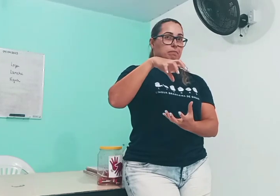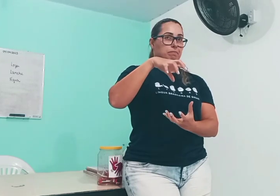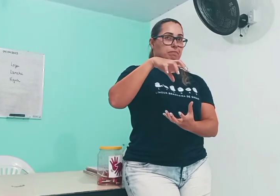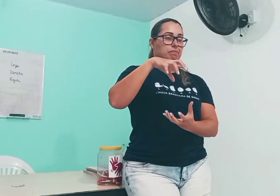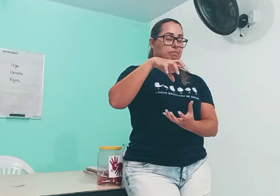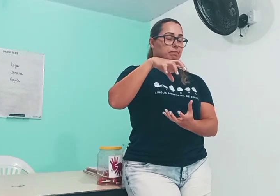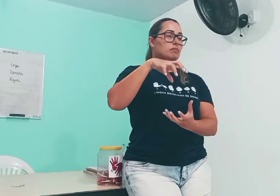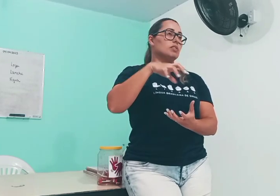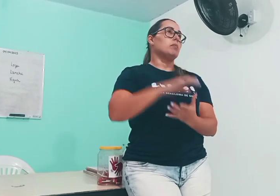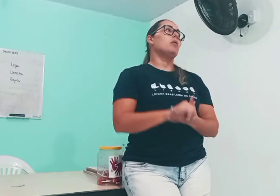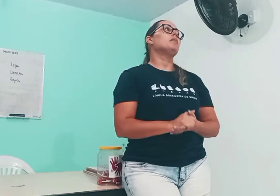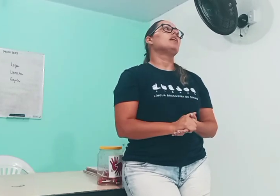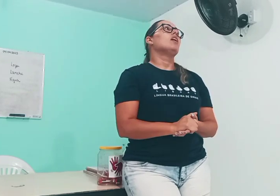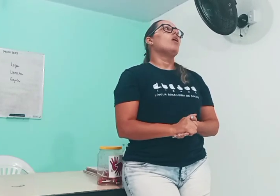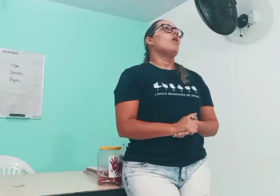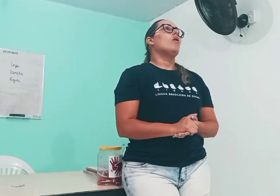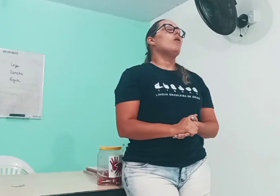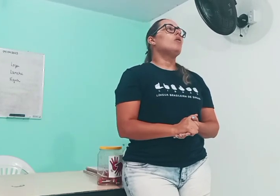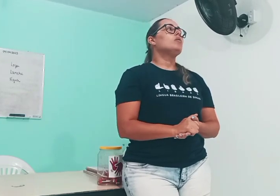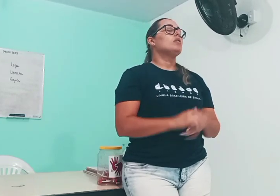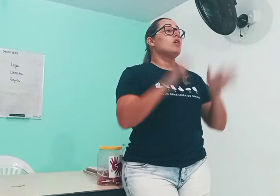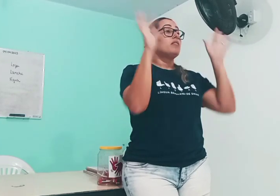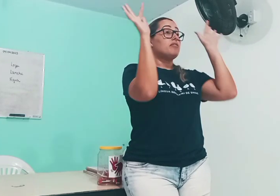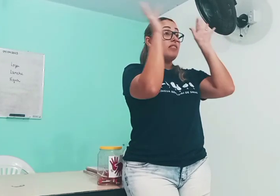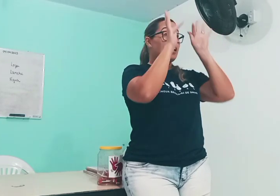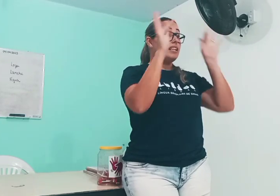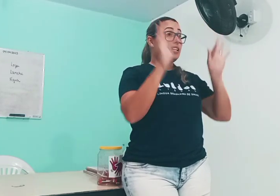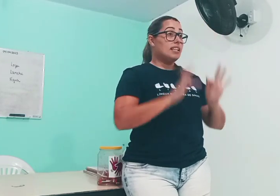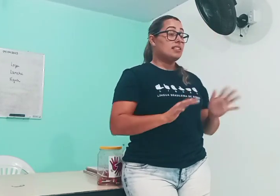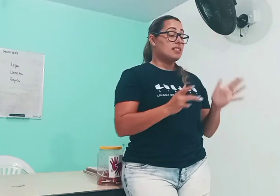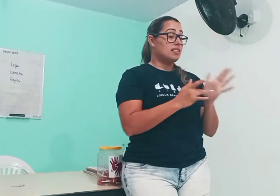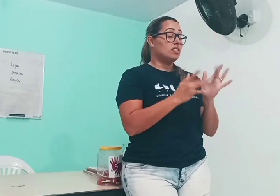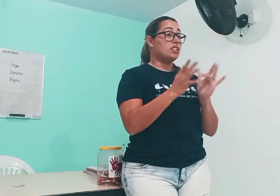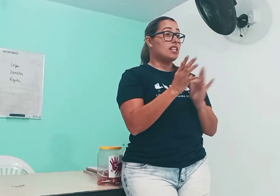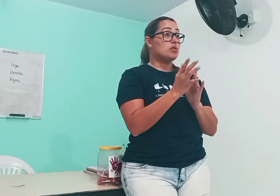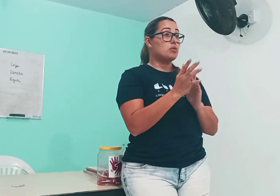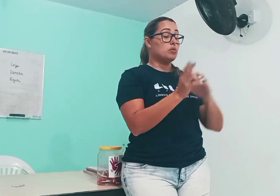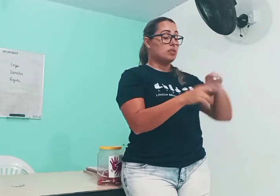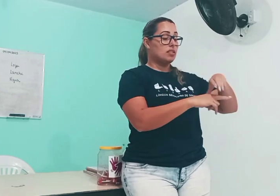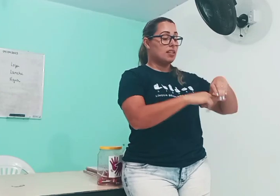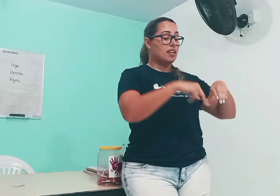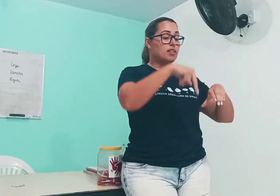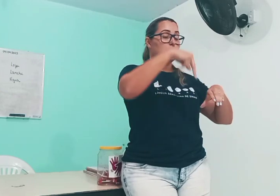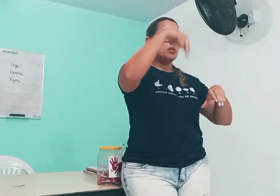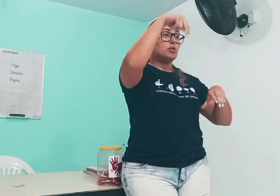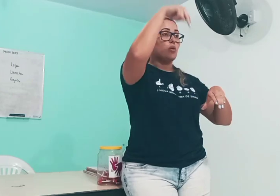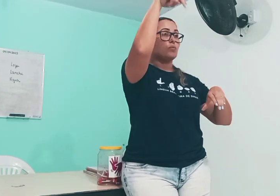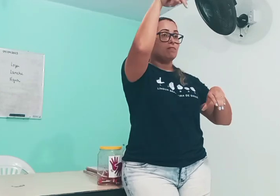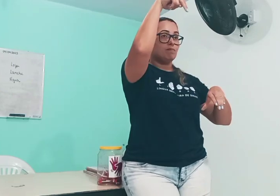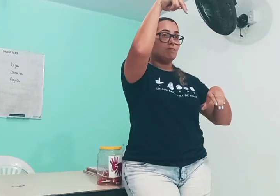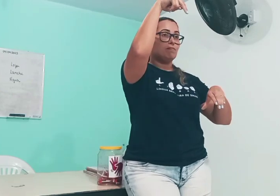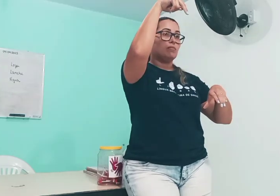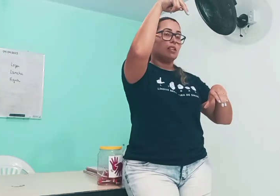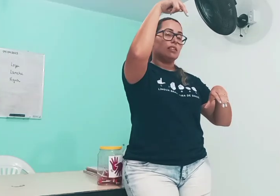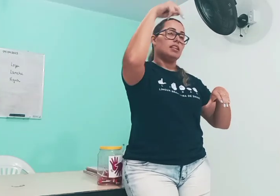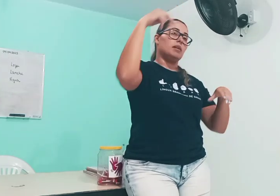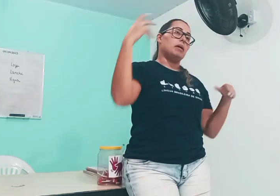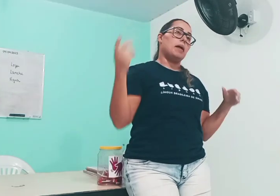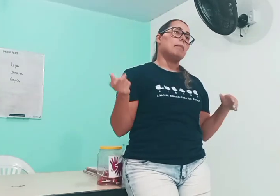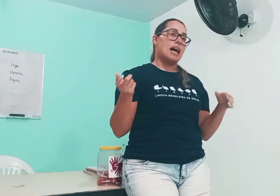aqui, tá bom? Ou feliz, Jesus ressuscitou, que também